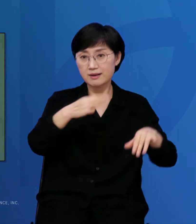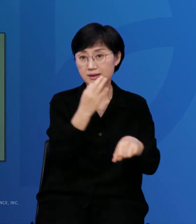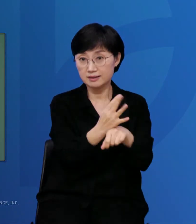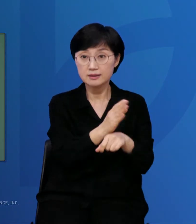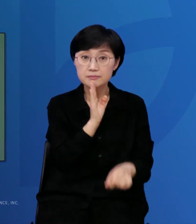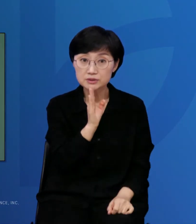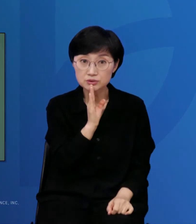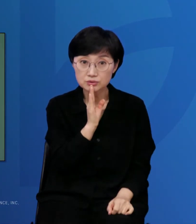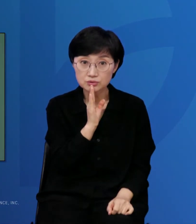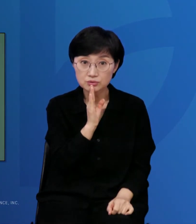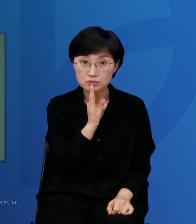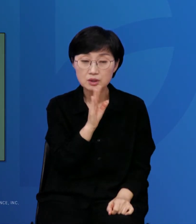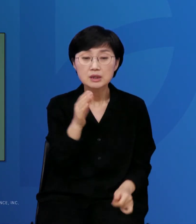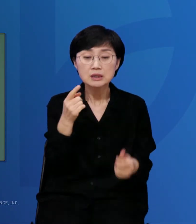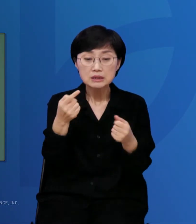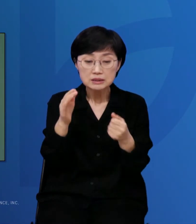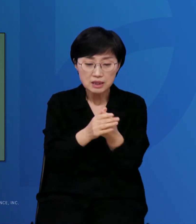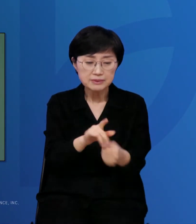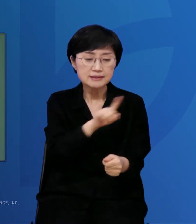부분이죠.